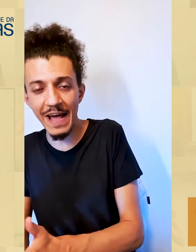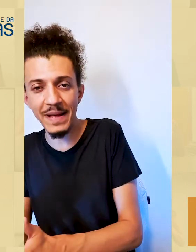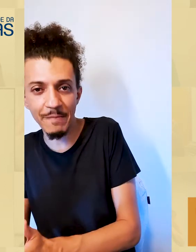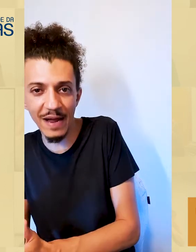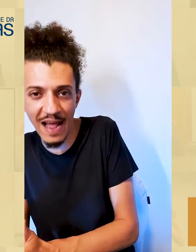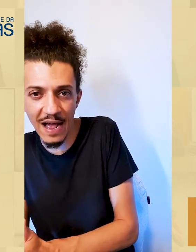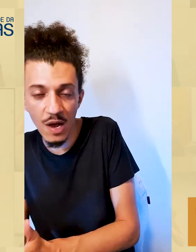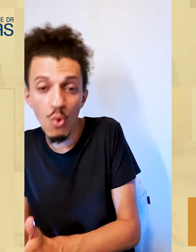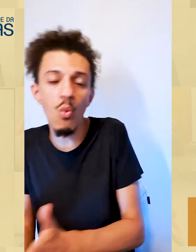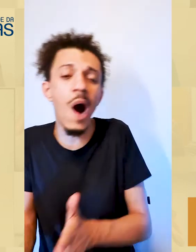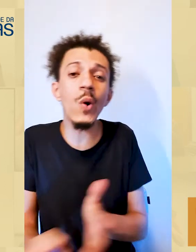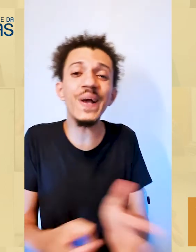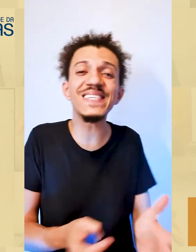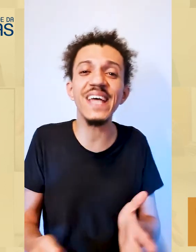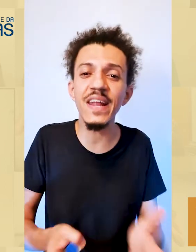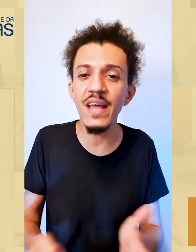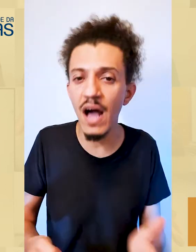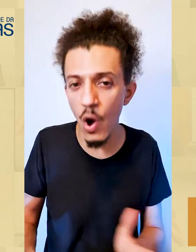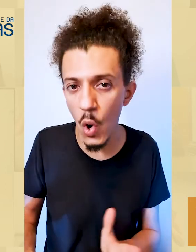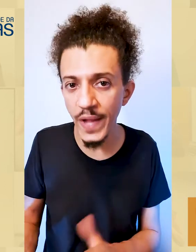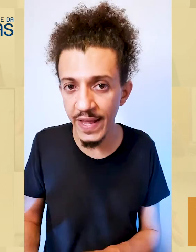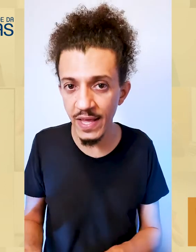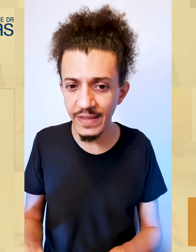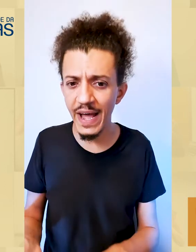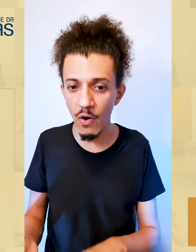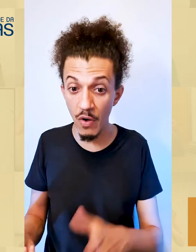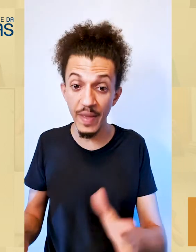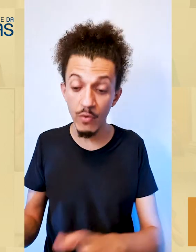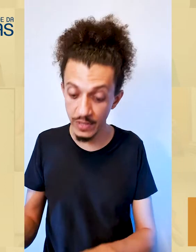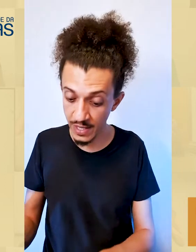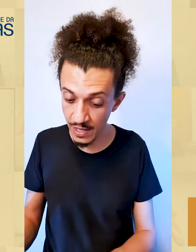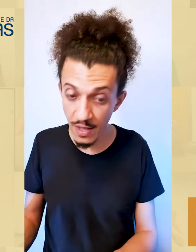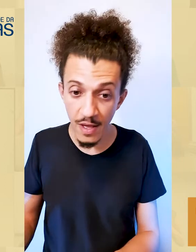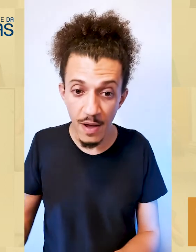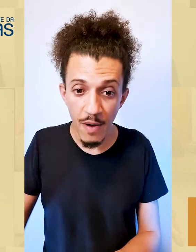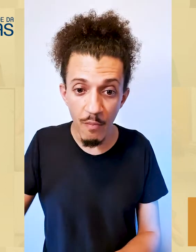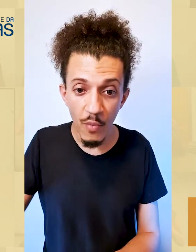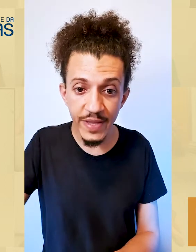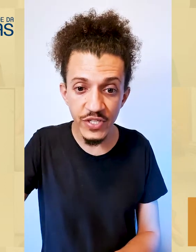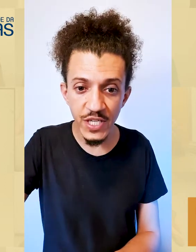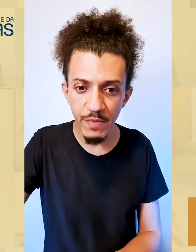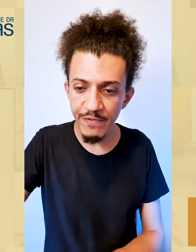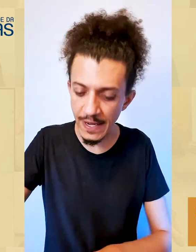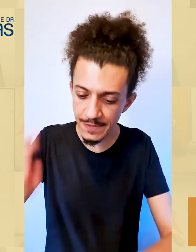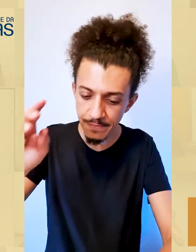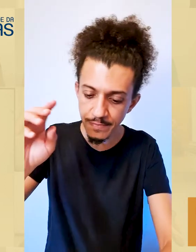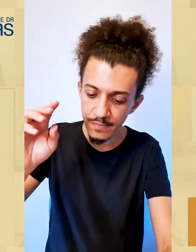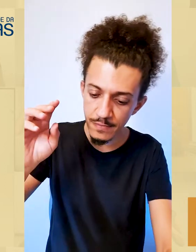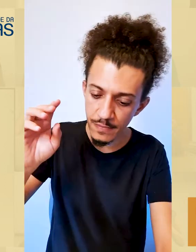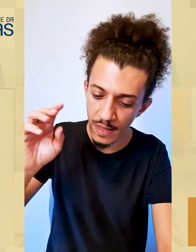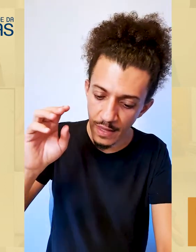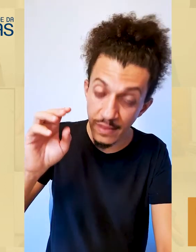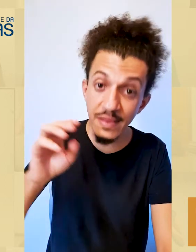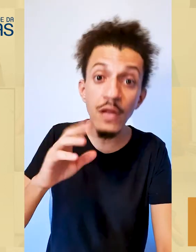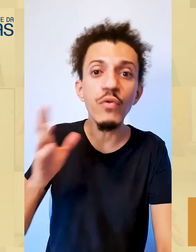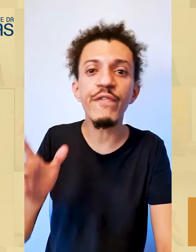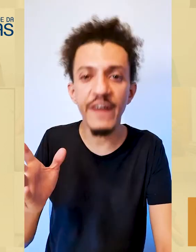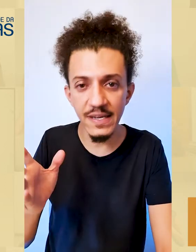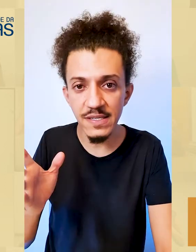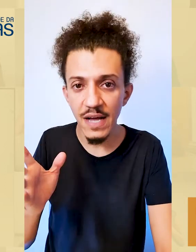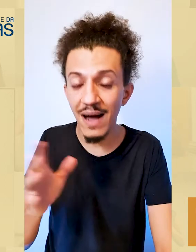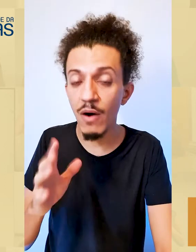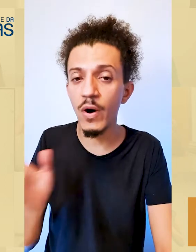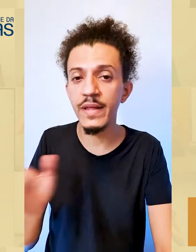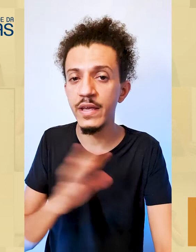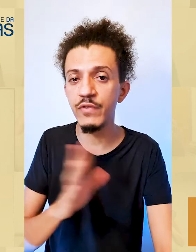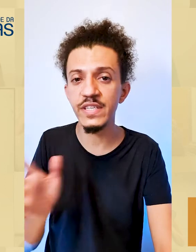Libras, vai me atrapalhar? Qual que seria a ordem ideal? É uma pergunta que muita gente me faz. Tanto